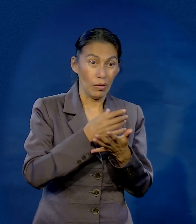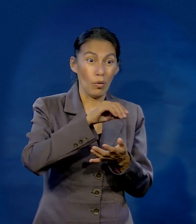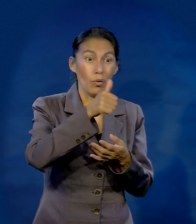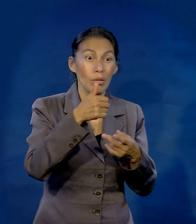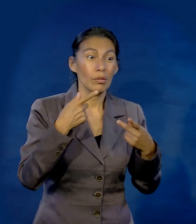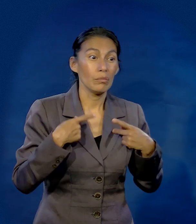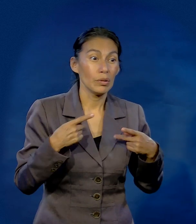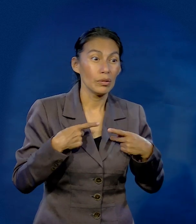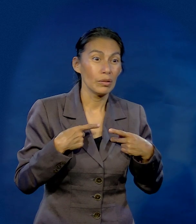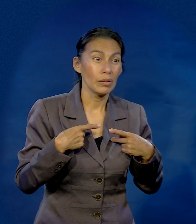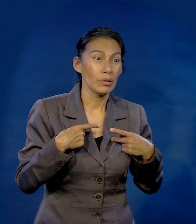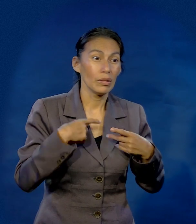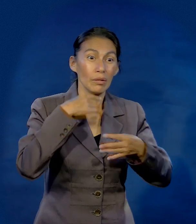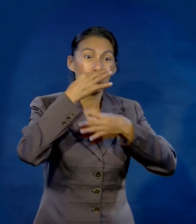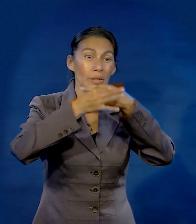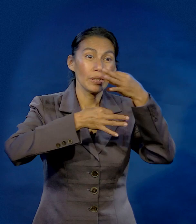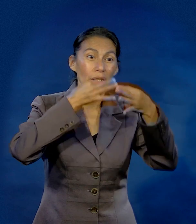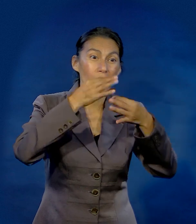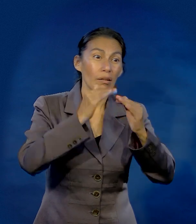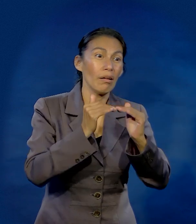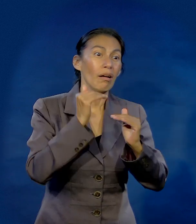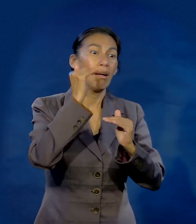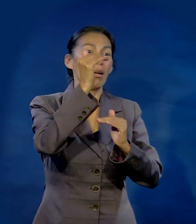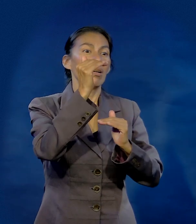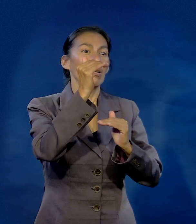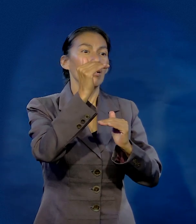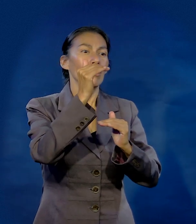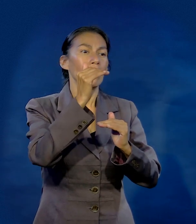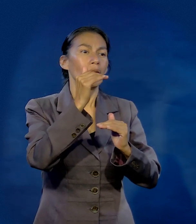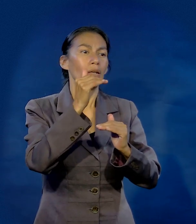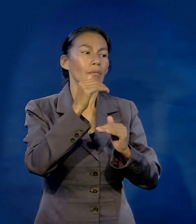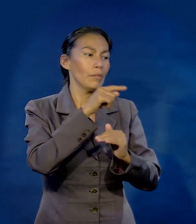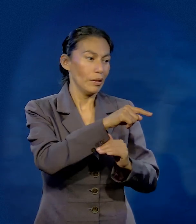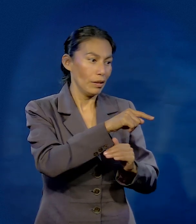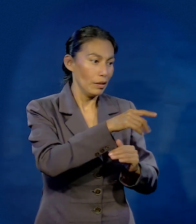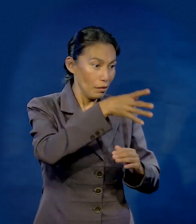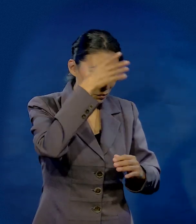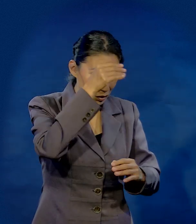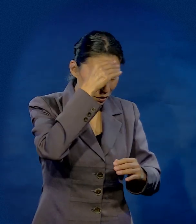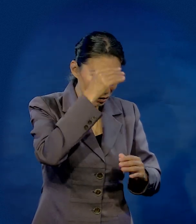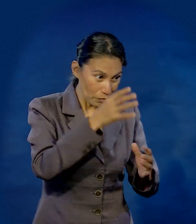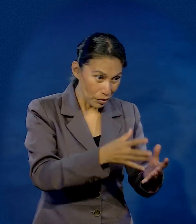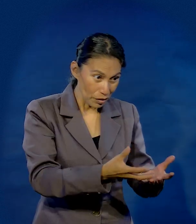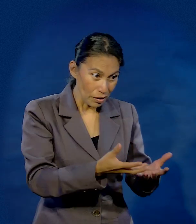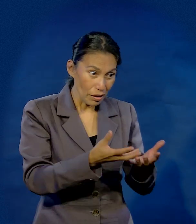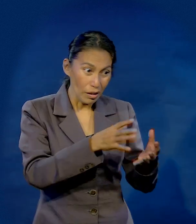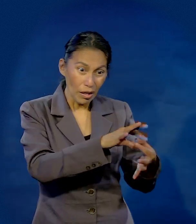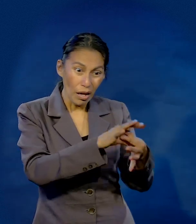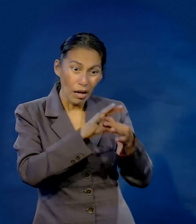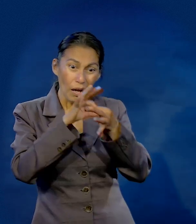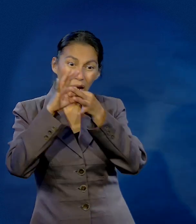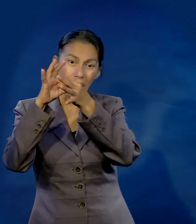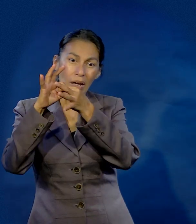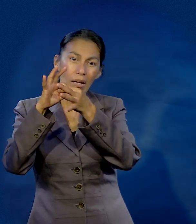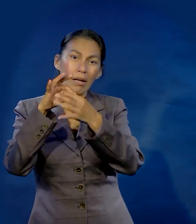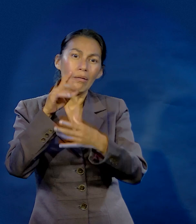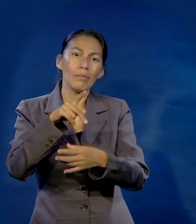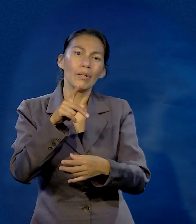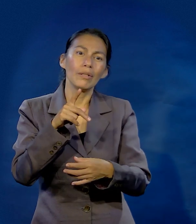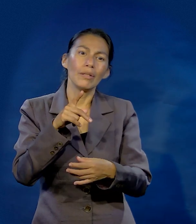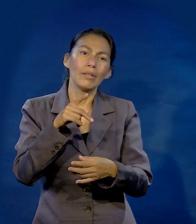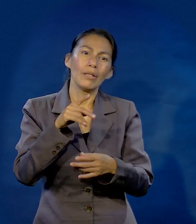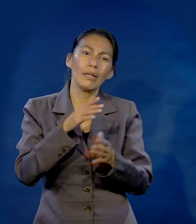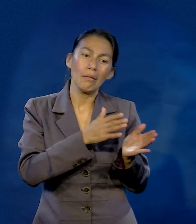por estar tan ocupado en mi trabajo pasaba por alto una oportunidad única